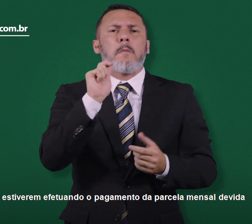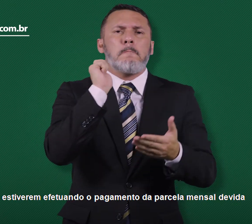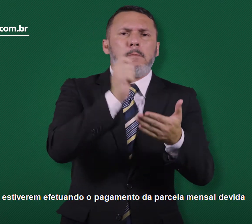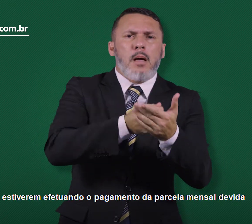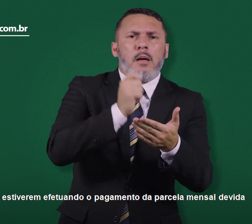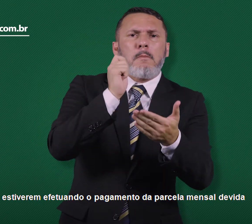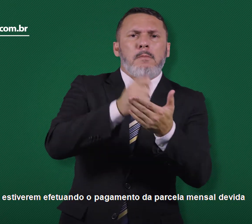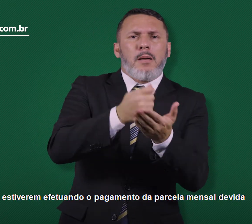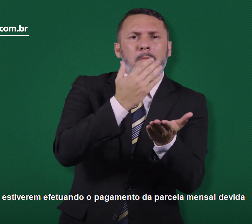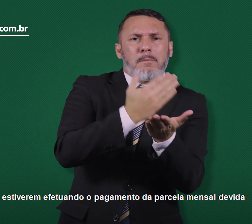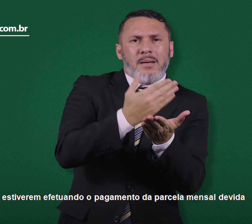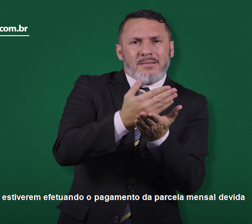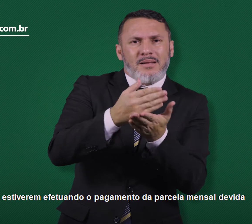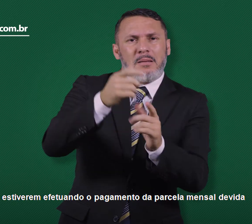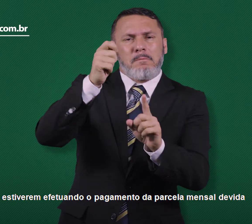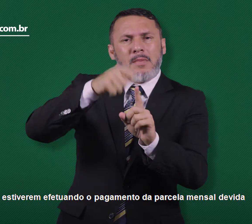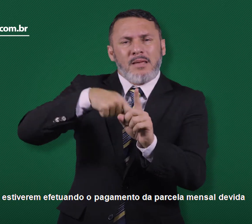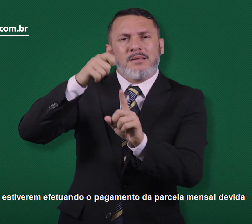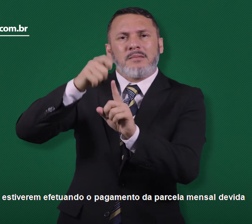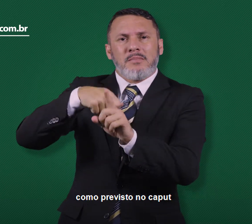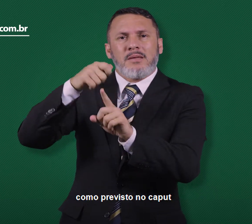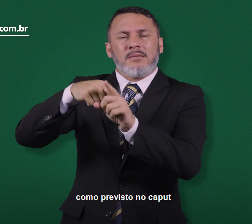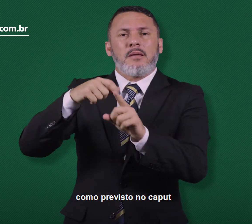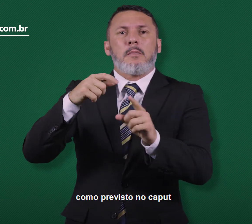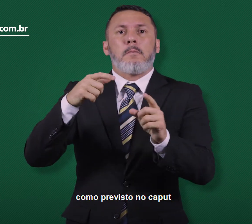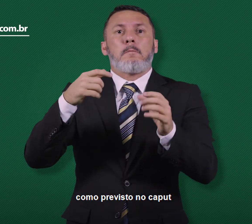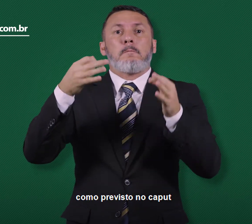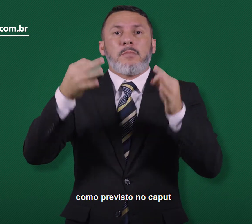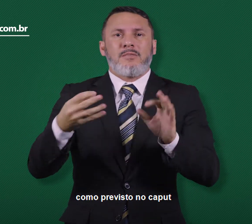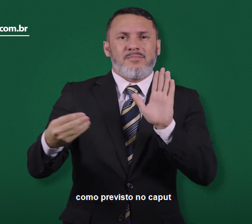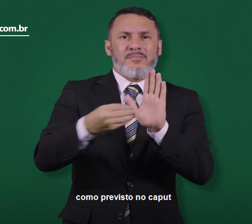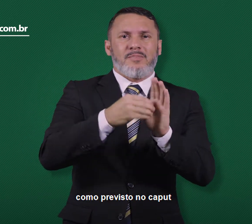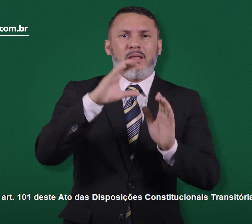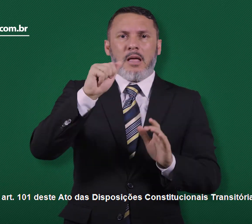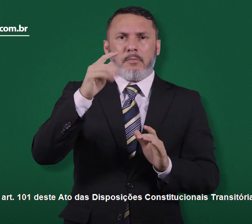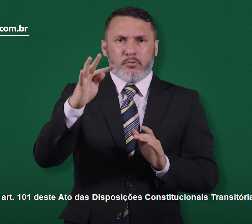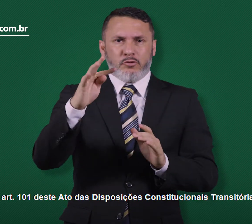estiverem efetuando o pagamento da parcela mensal devida, como previsto no